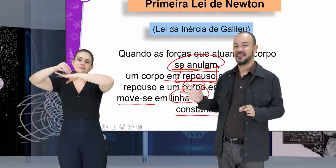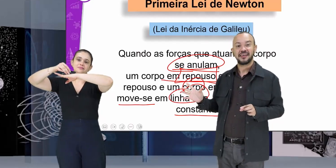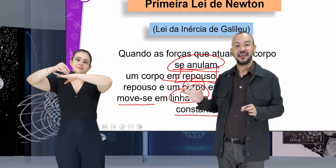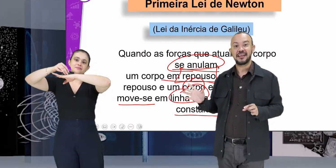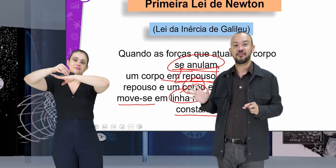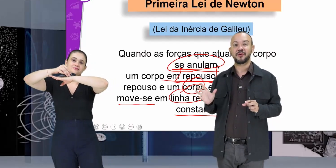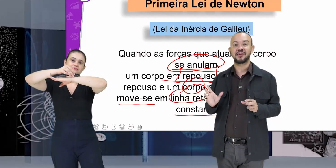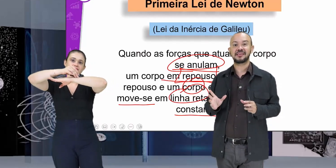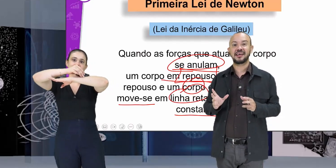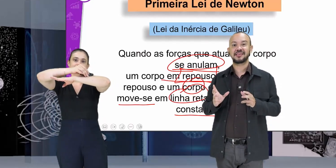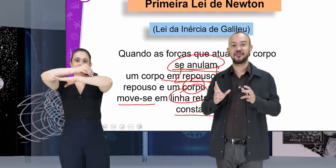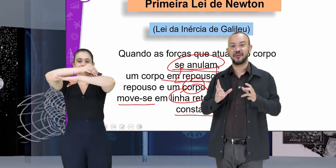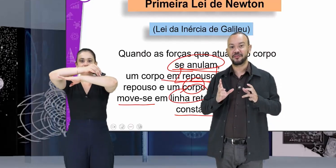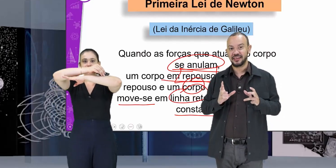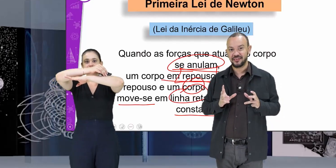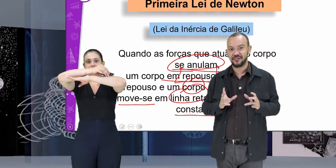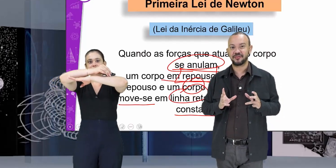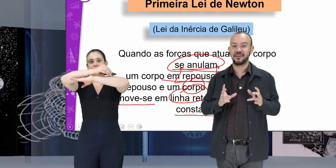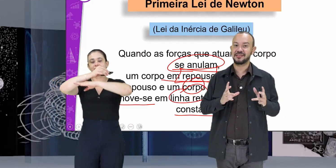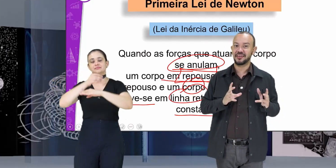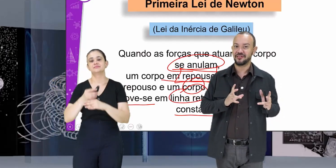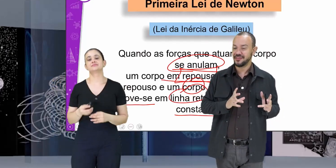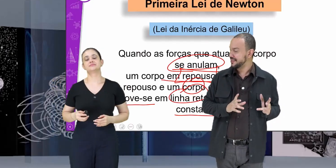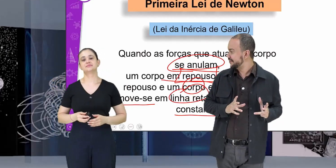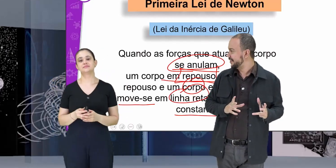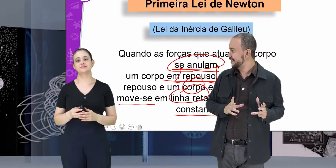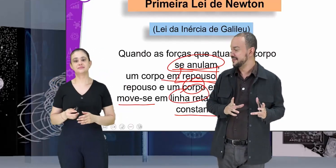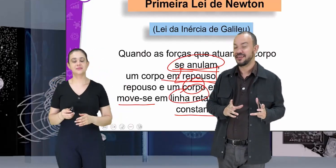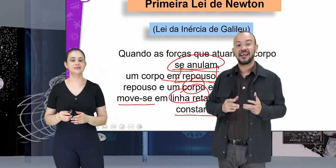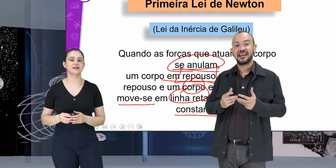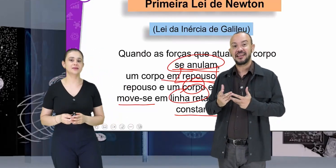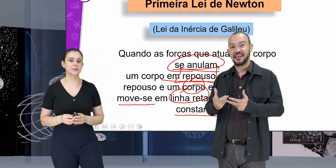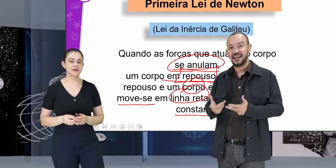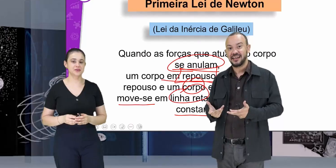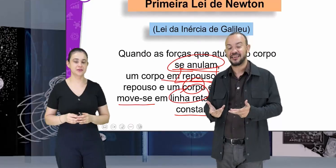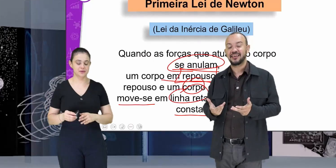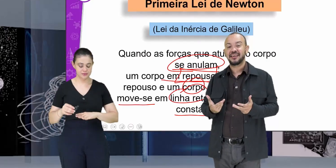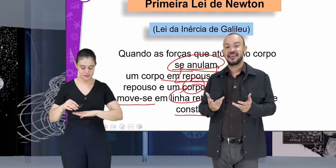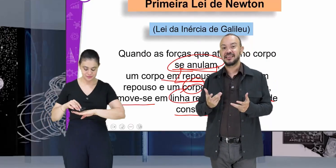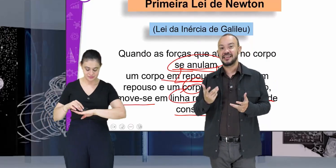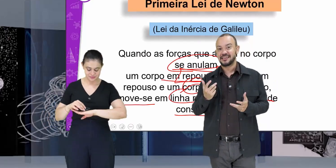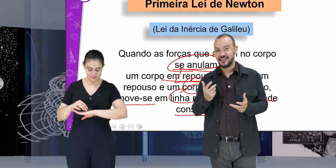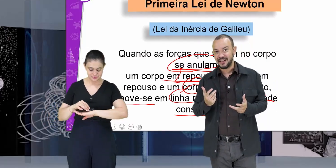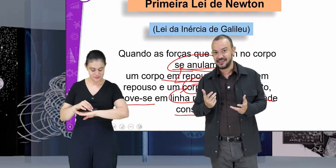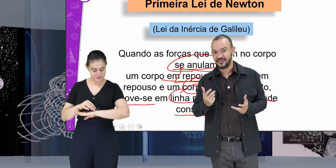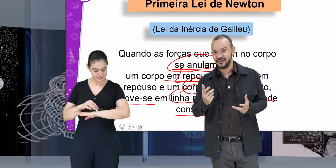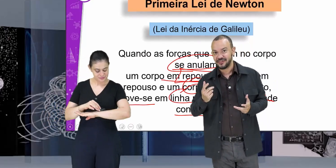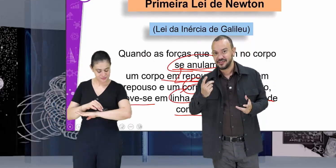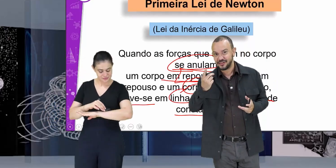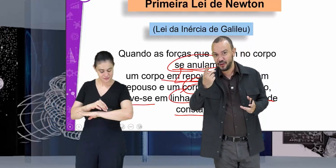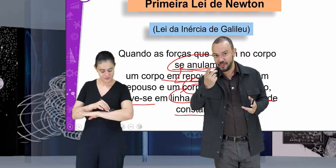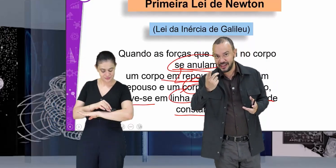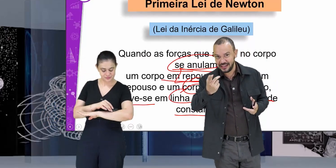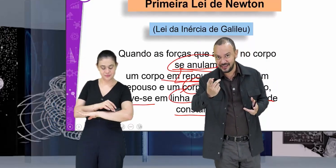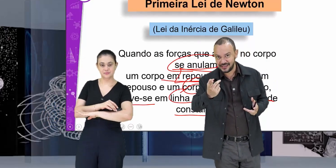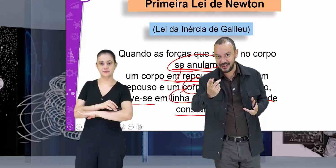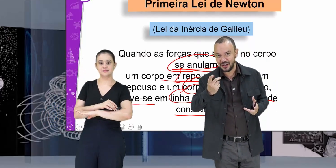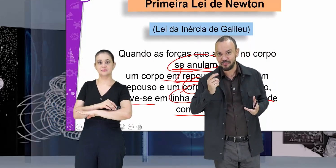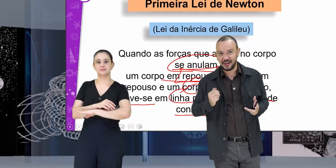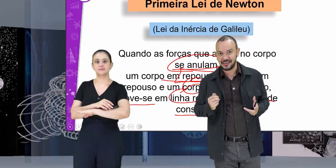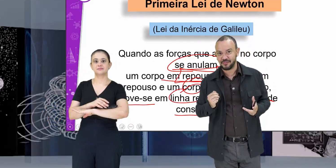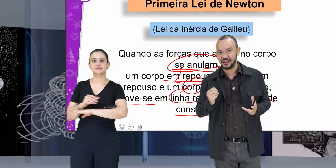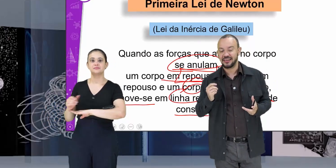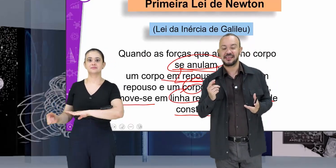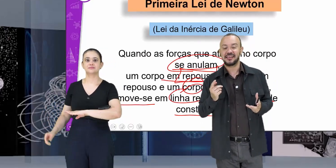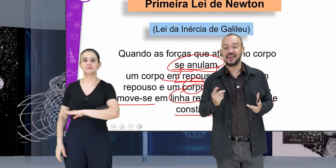sempre. Ele pode estar se movendo com velocidade constante, não é isso? Exatamente. Em linha reta. E nesse caso, surpreenda-se, né?